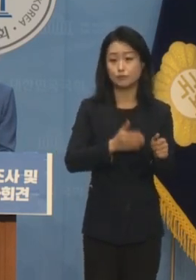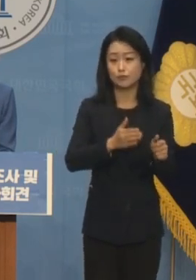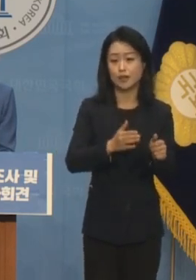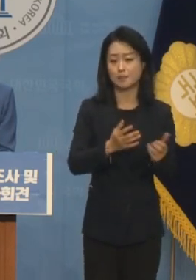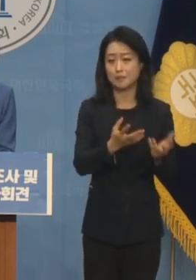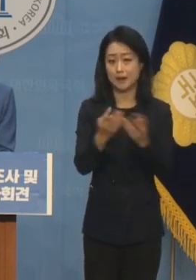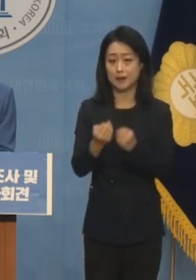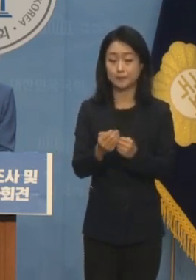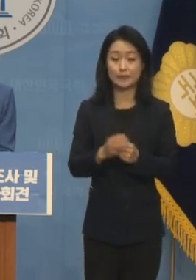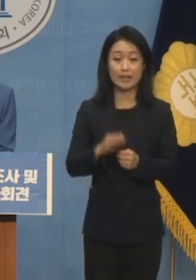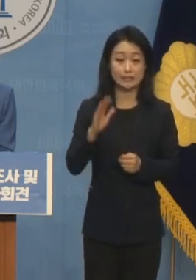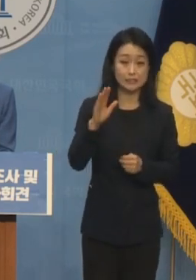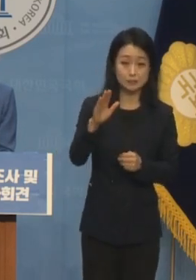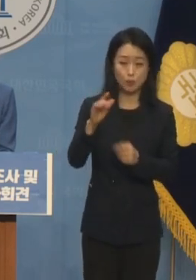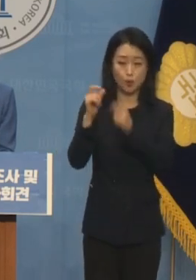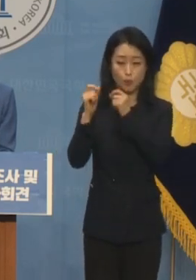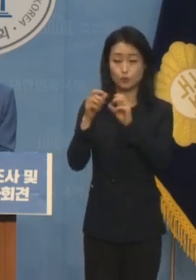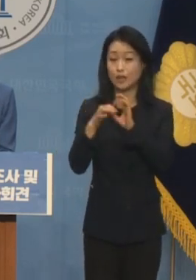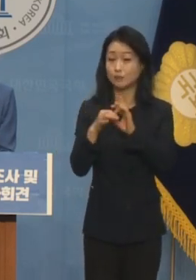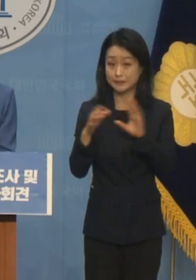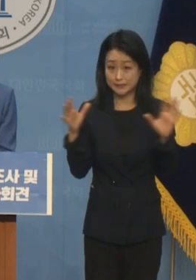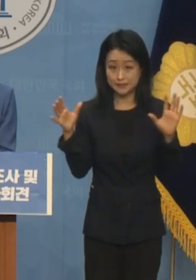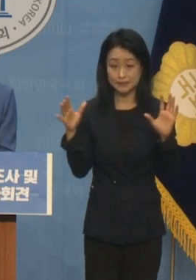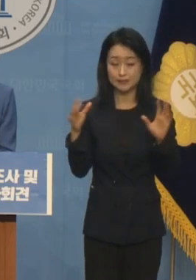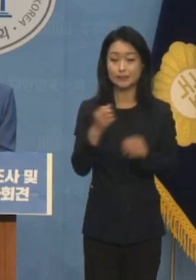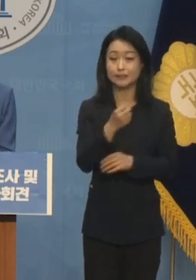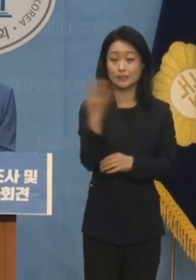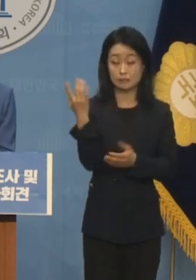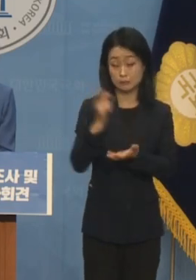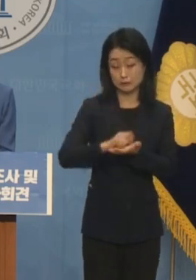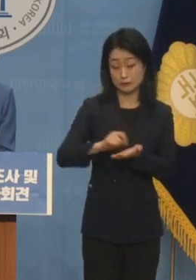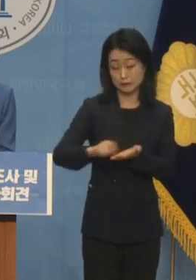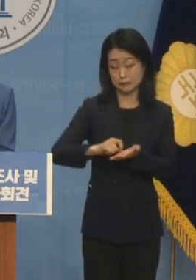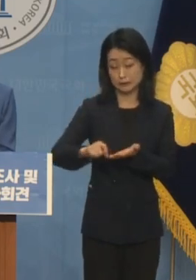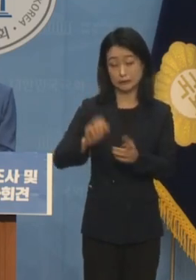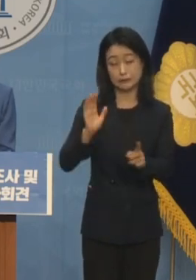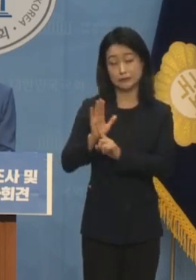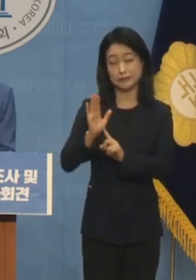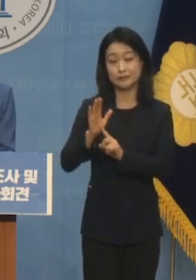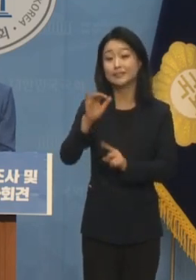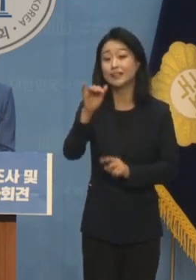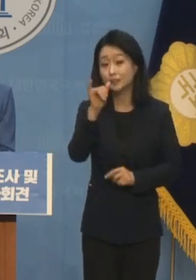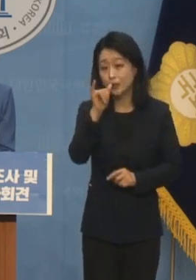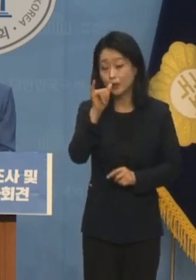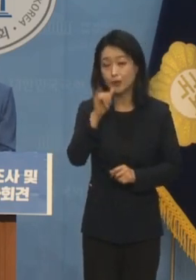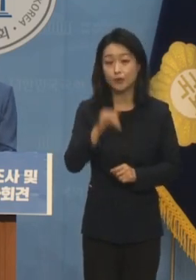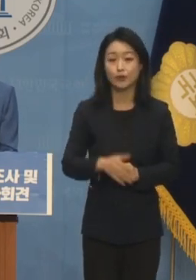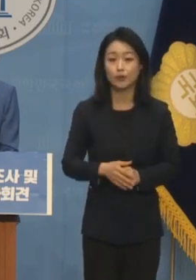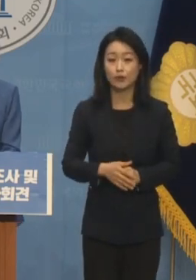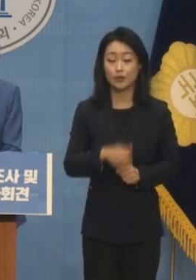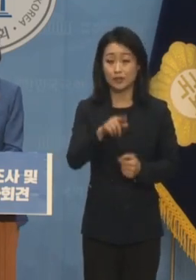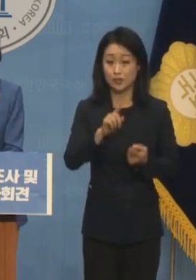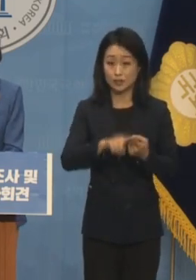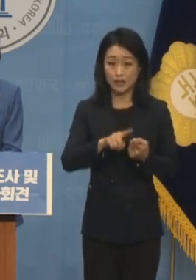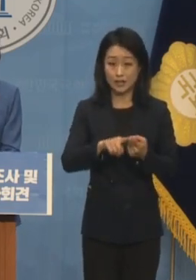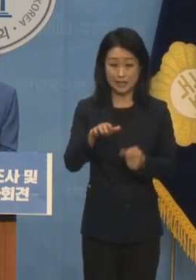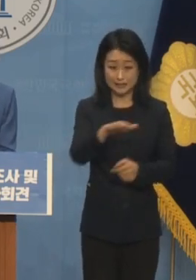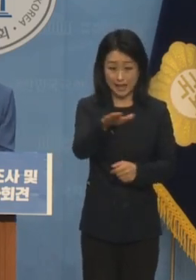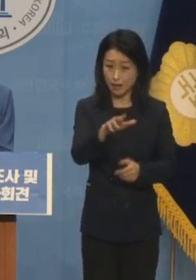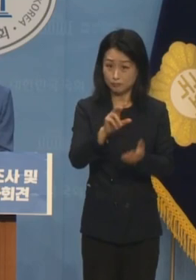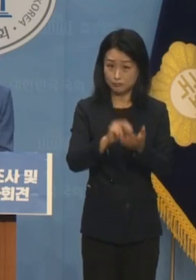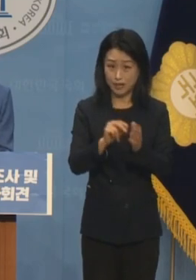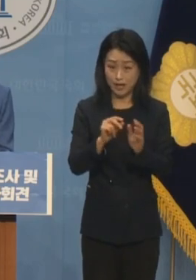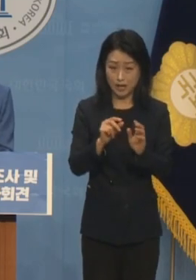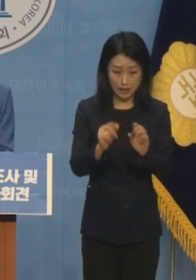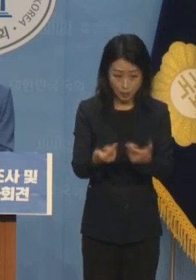진보 보수를 막론하고 언론에서도 관련 기사들이 크게 나오고 있습니다. 이것은 단순한 편애가 아니고 권력에